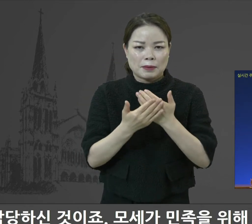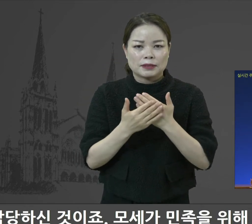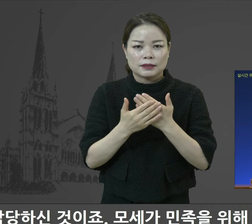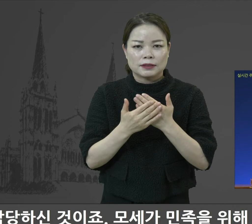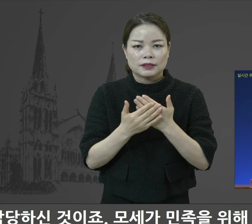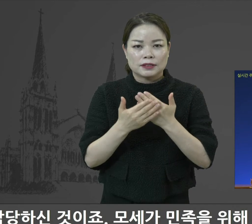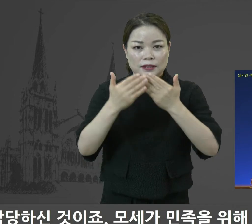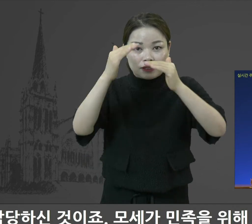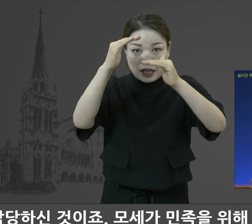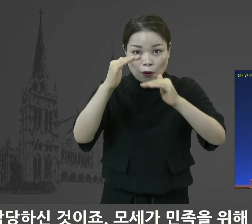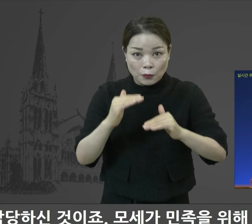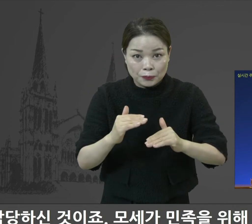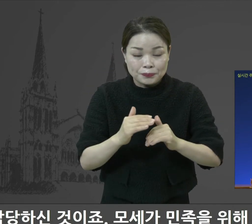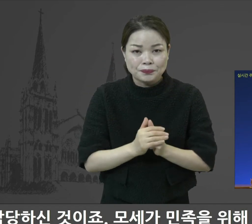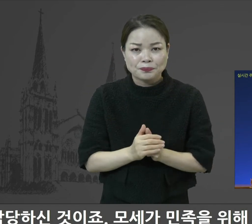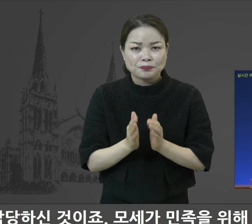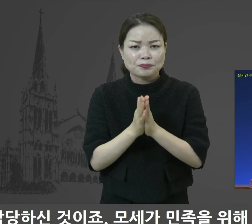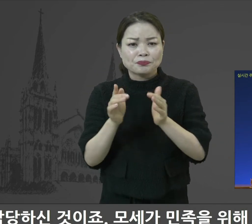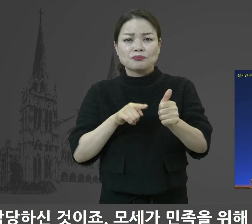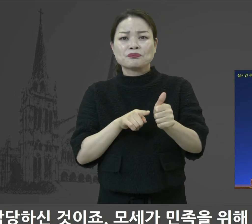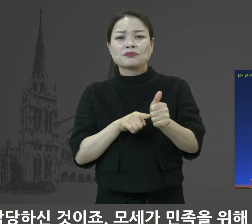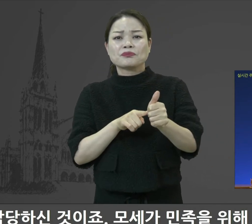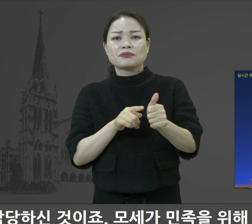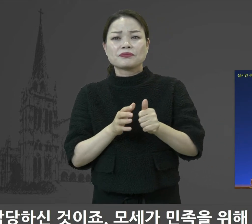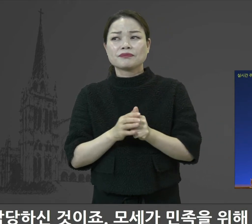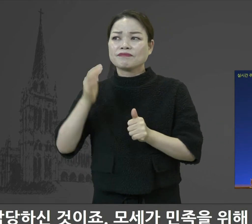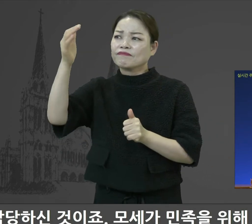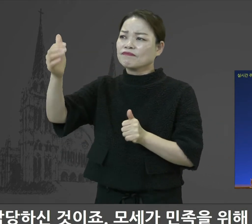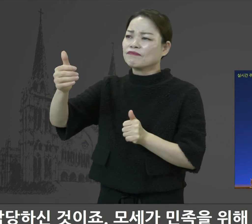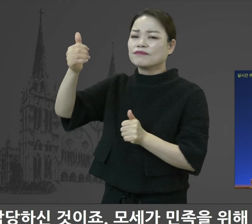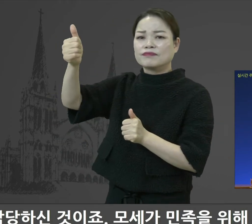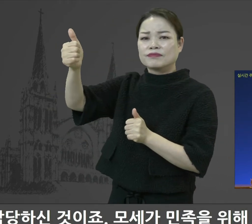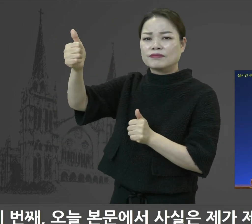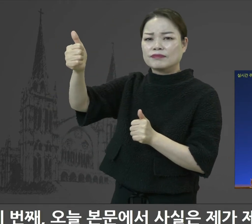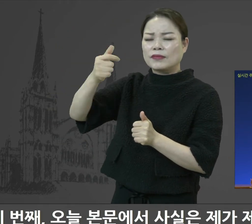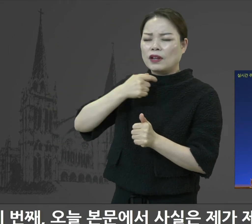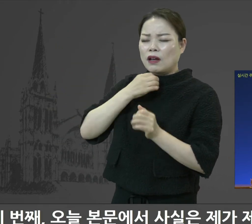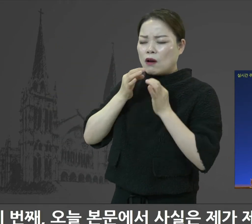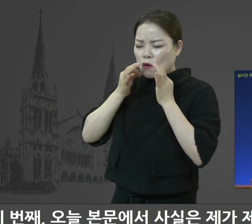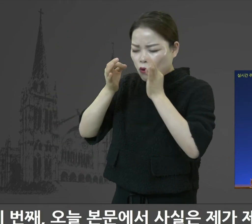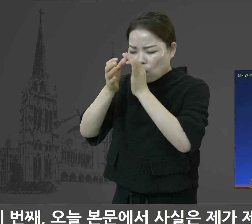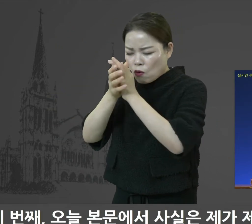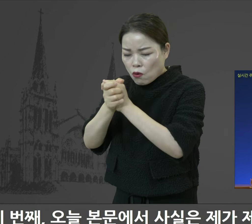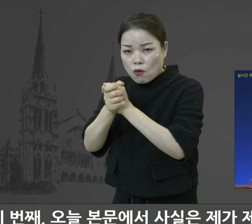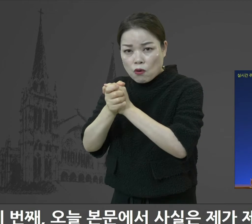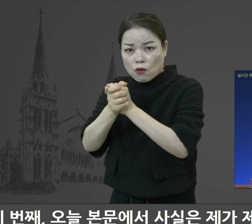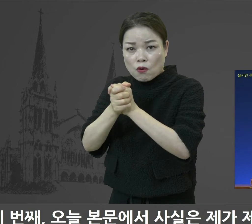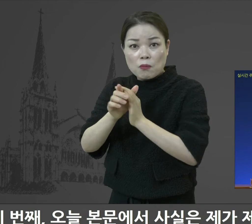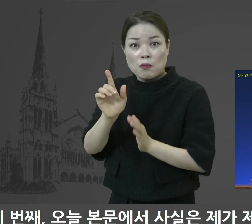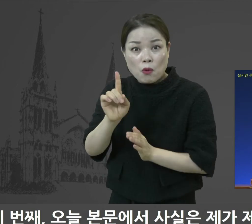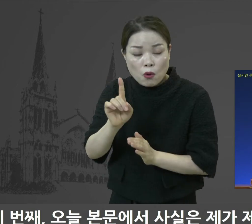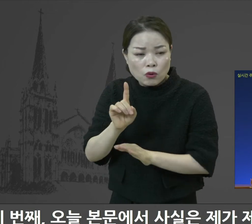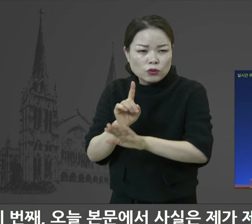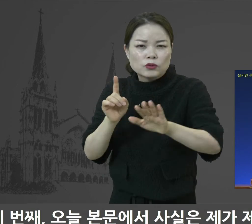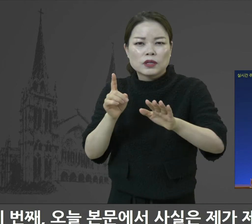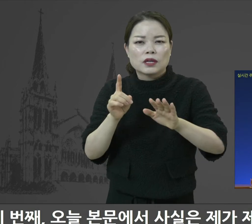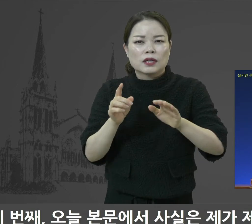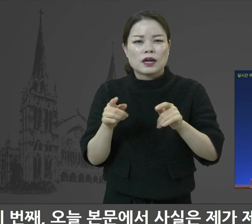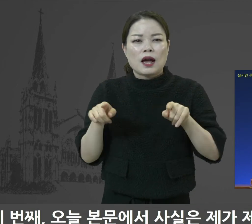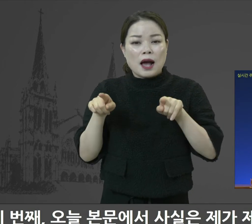부분인데요, 모세가 여기서 하나님께 구하고 있는 것은 사실은 우리와 함께